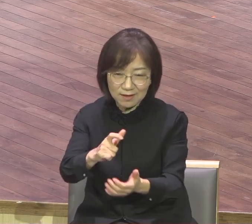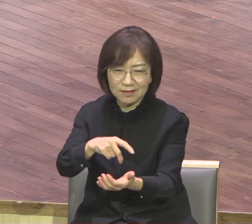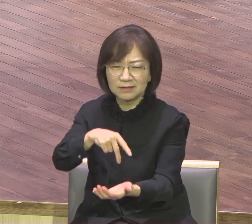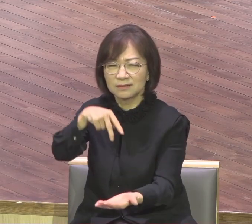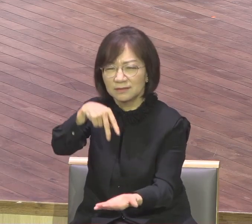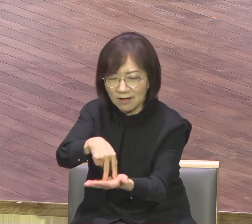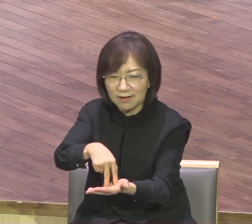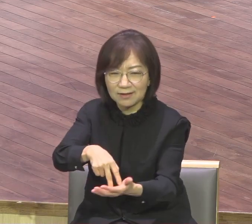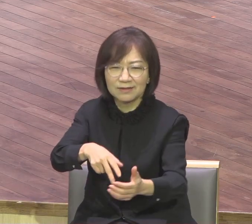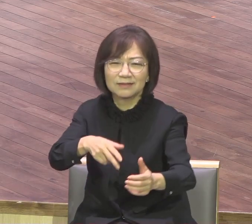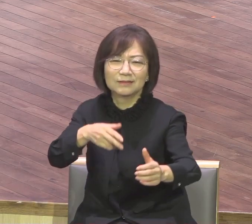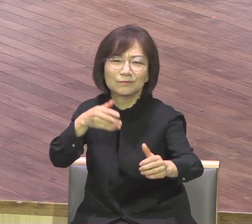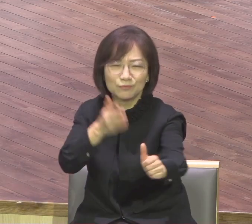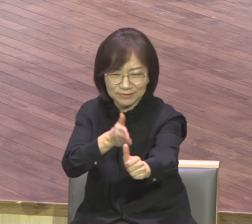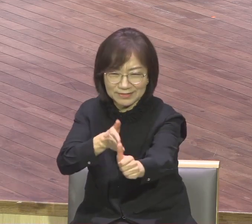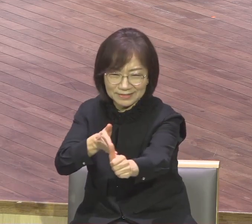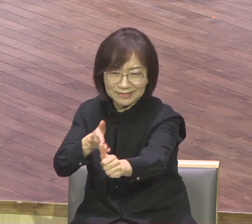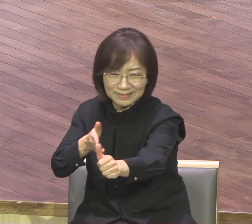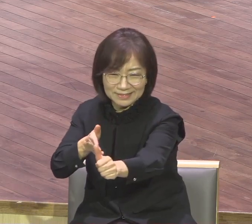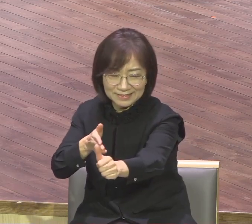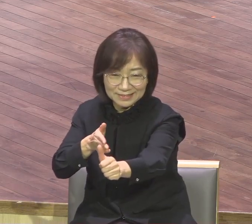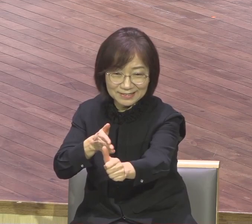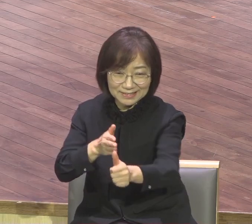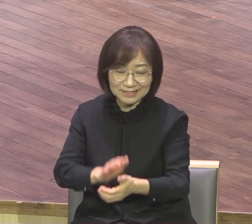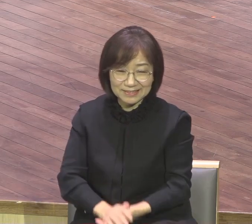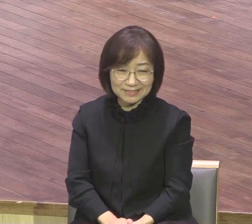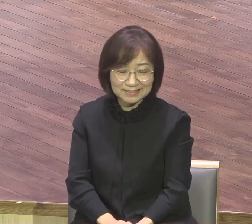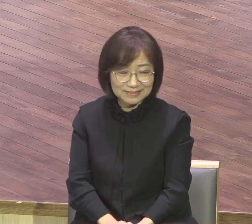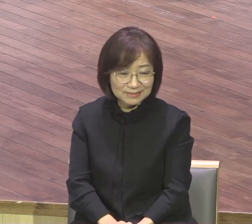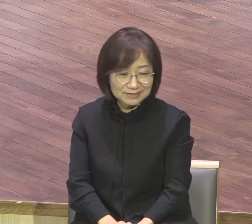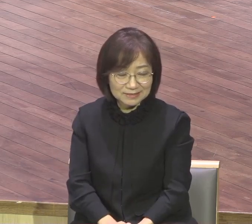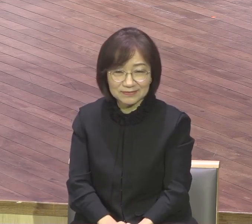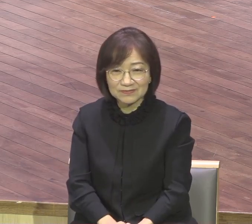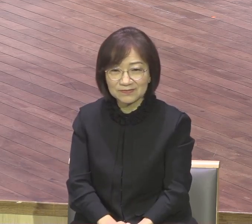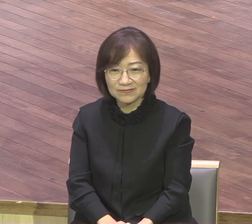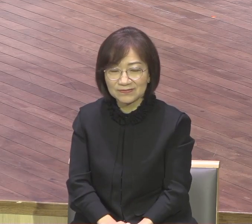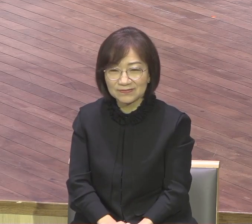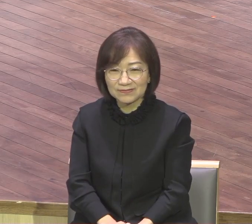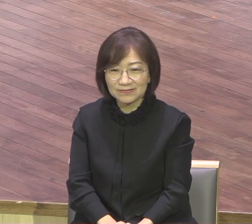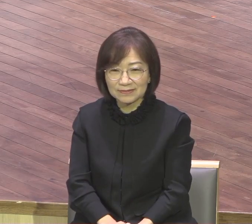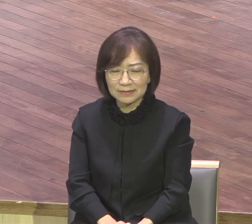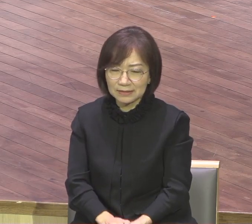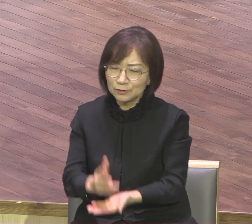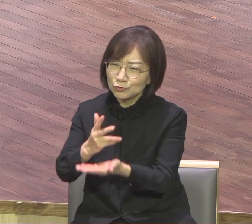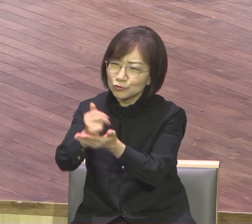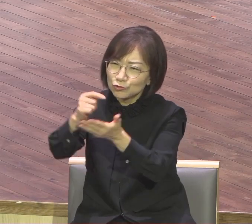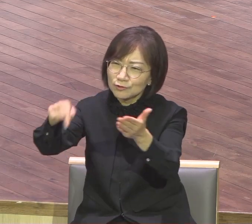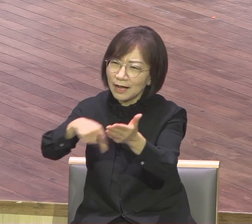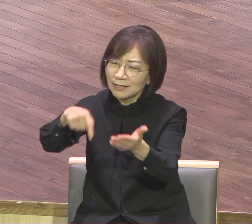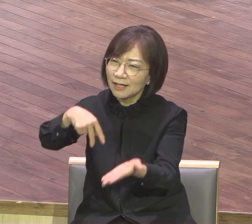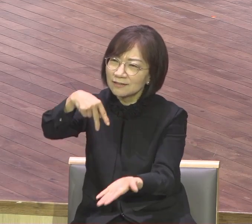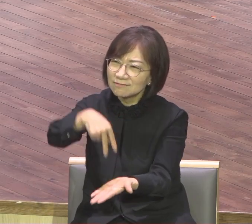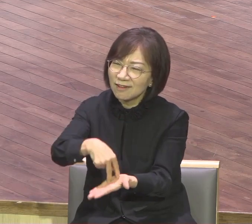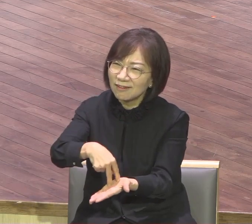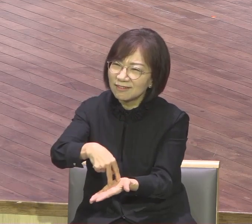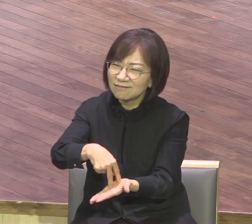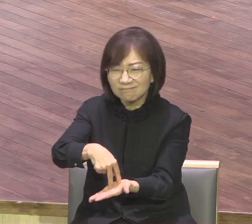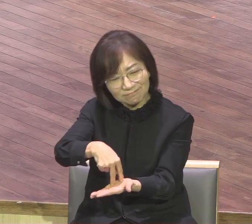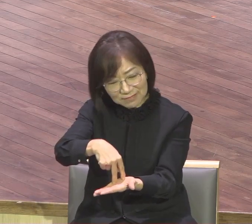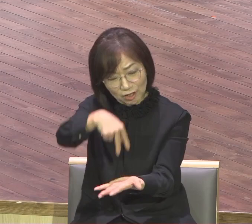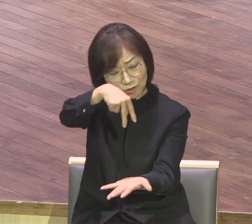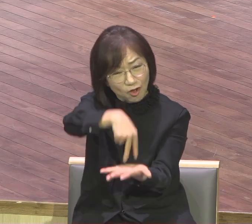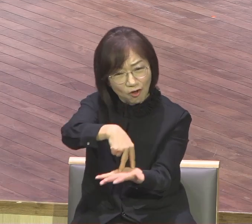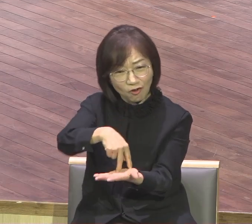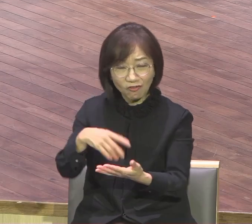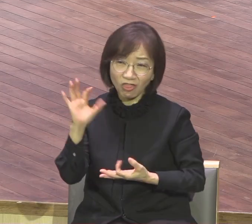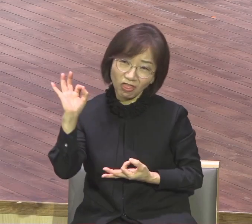establecidos firmemente. 여기서 본문에서 주 안에 서라라는 이 말은요, 좀 우리 개념으로 좀 민민하게 들리죠. Aquí